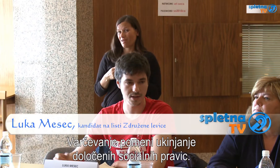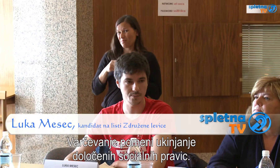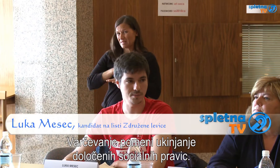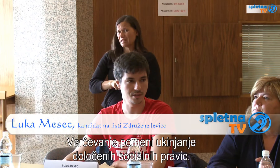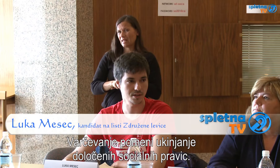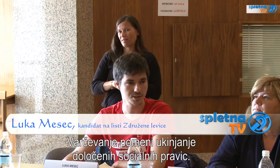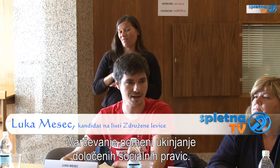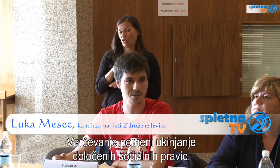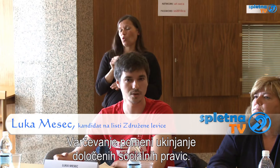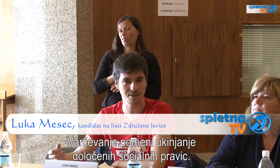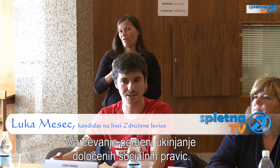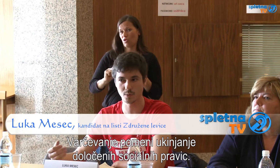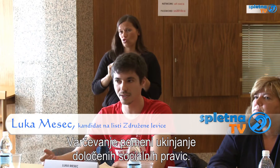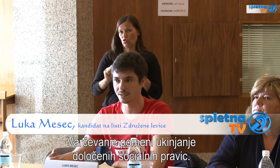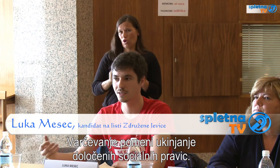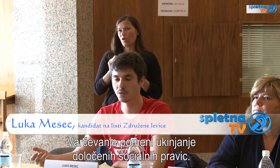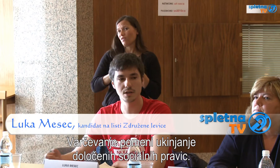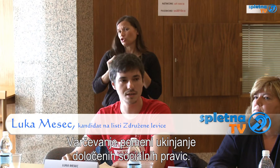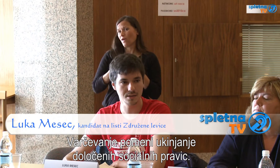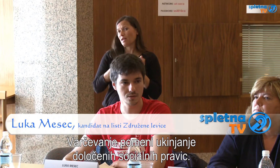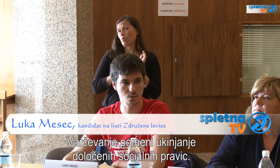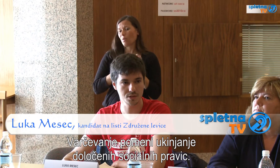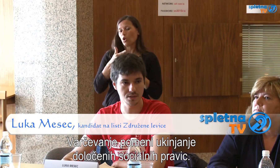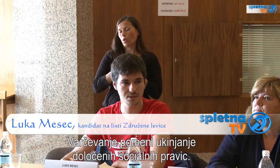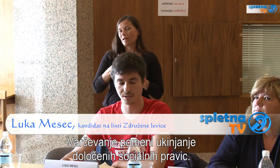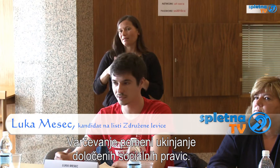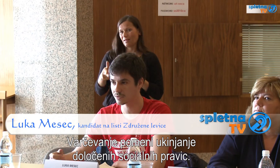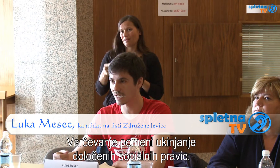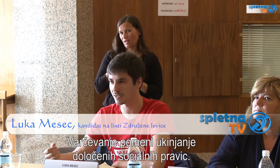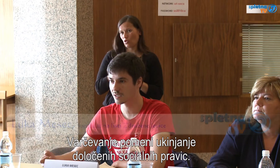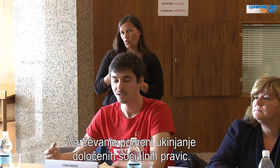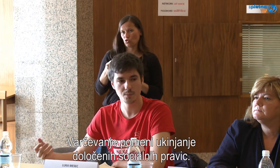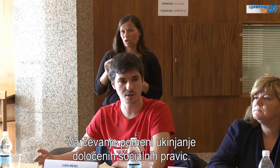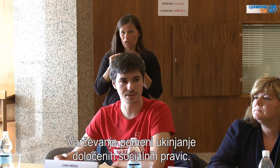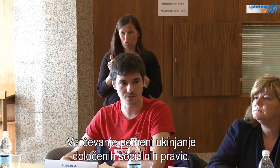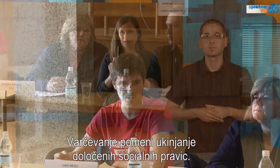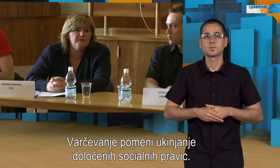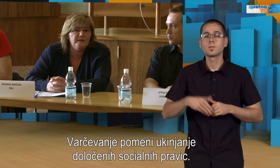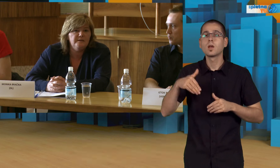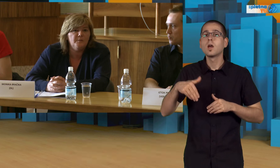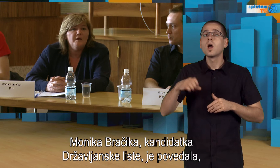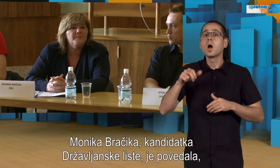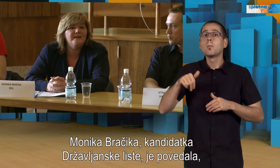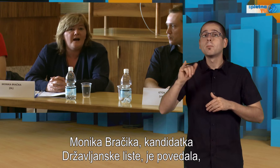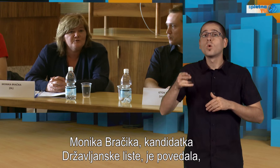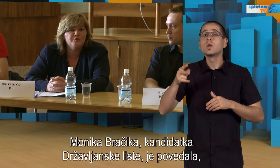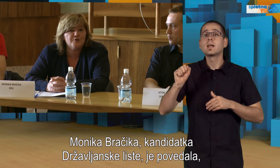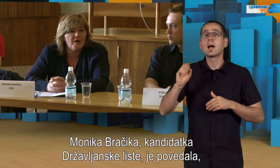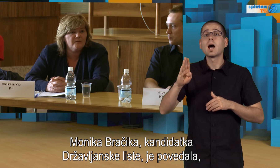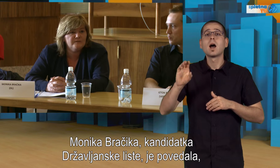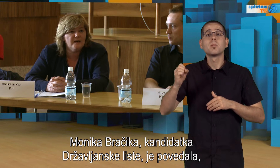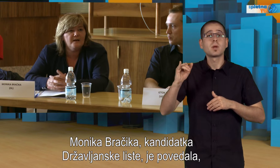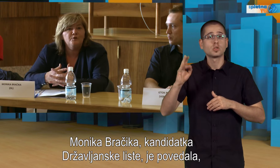Varčevanje vemo, kaj pomeni. Varčevanje ponavadi pomeni ukinjanje določenih socialnih pravic. Monika